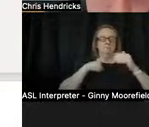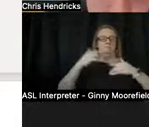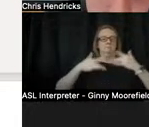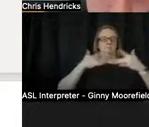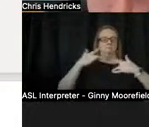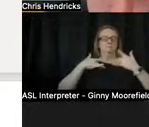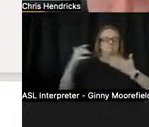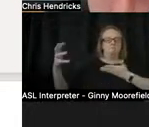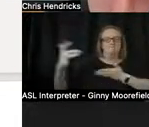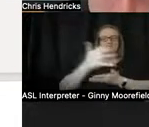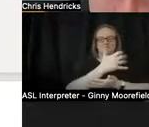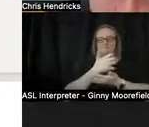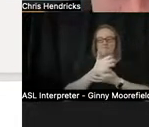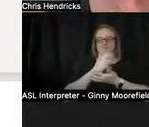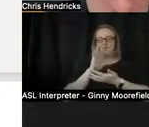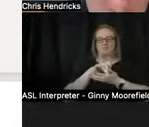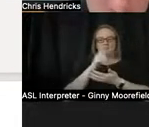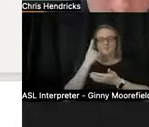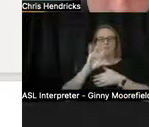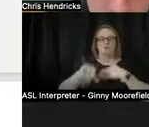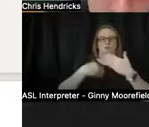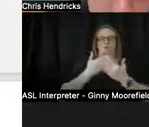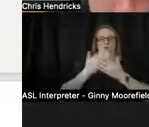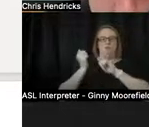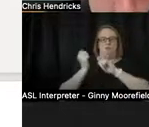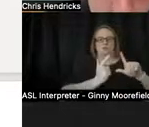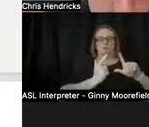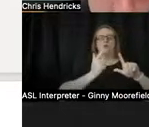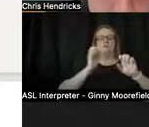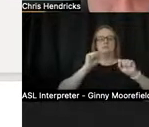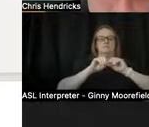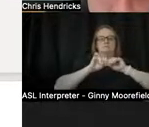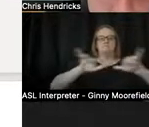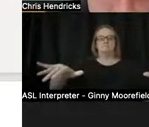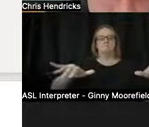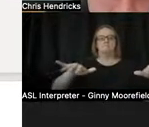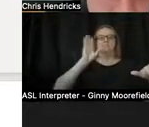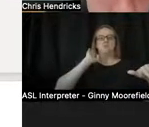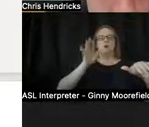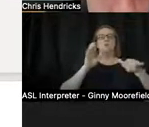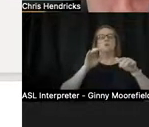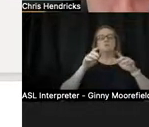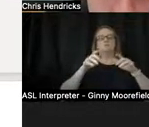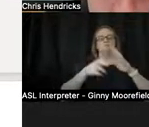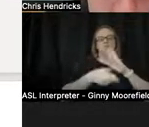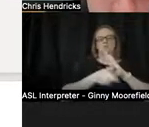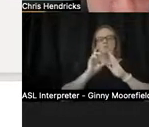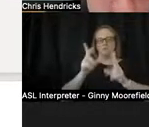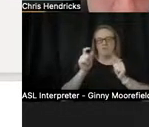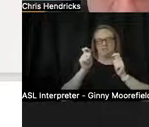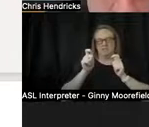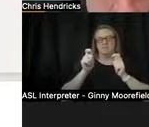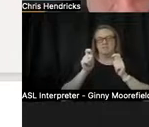yo estoy deseando poner toda esta información junta en un correo para todos nosotros pero vamos a pasar rápidamente